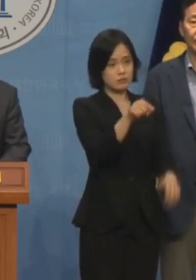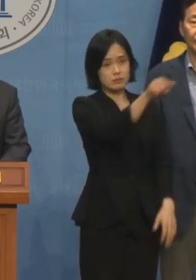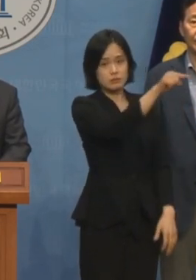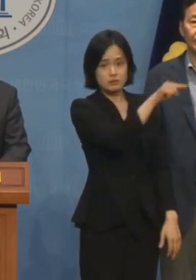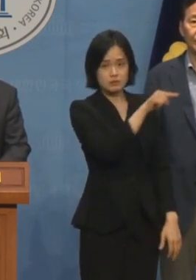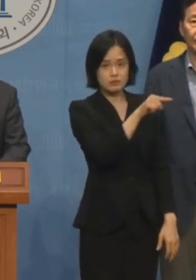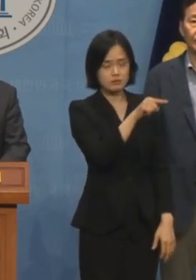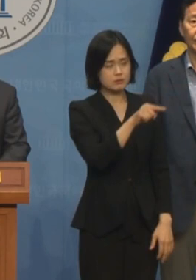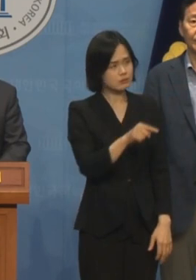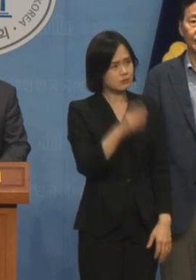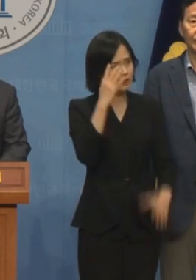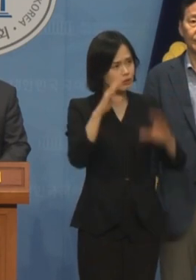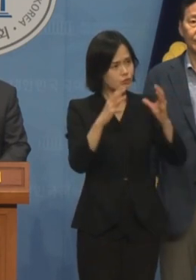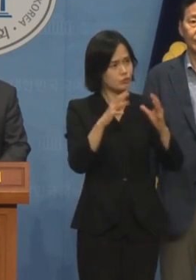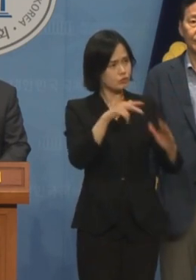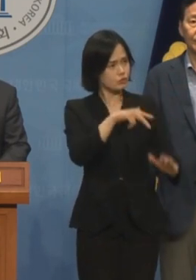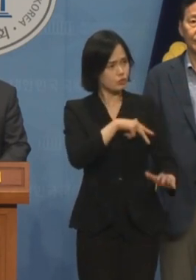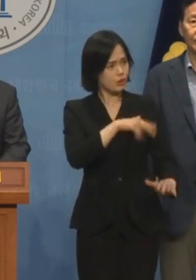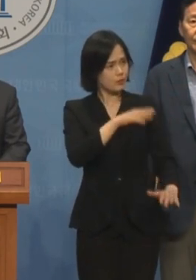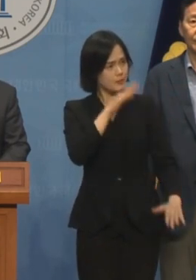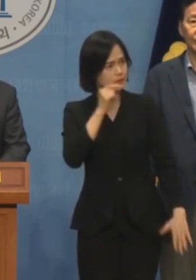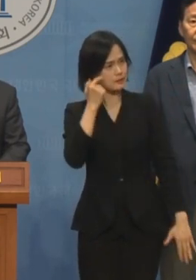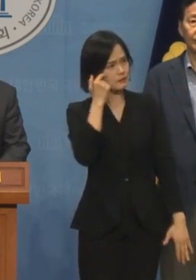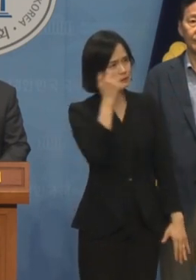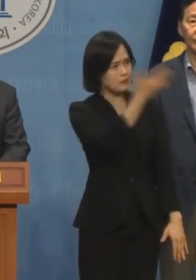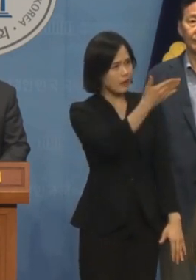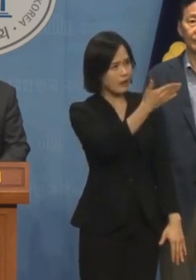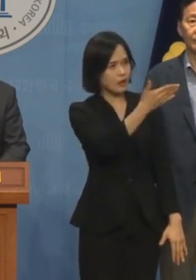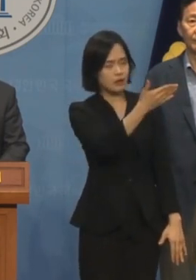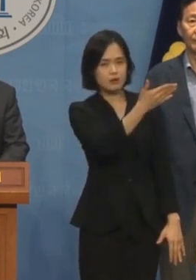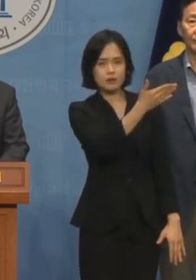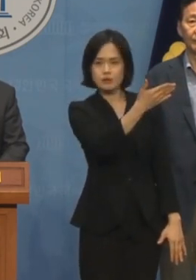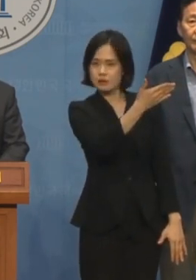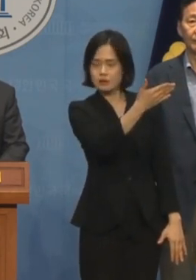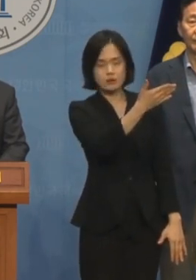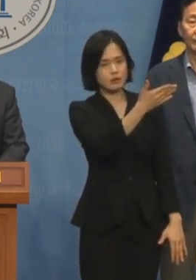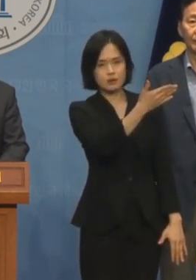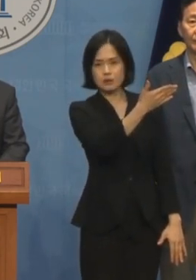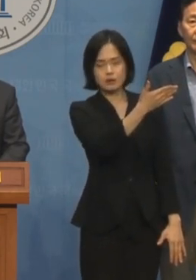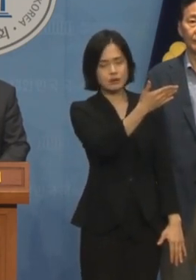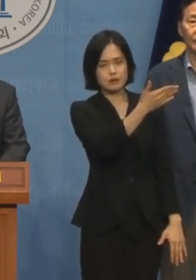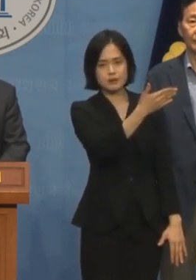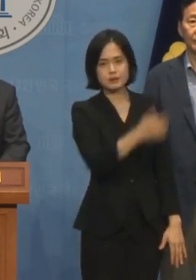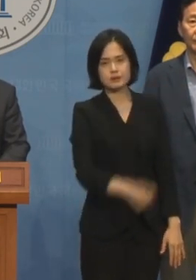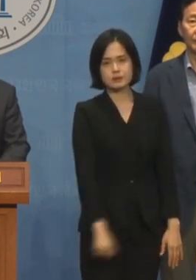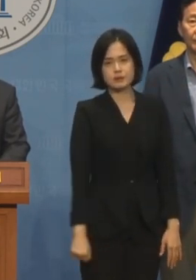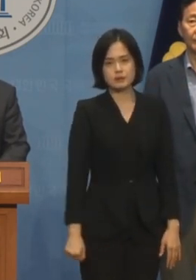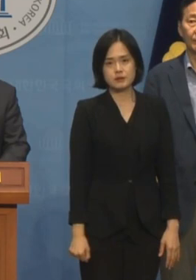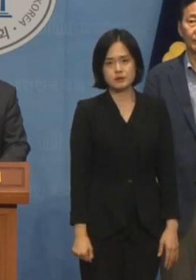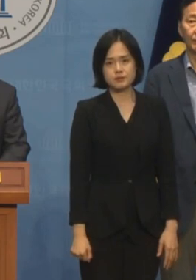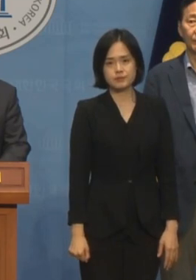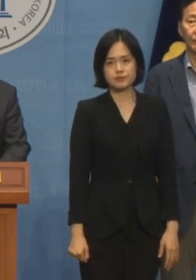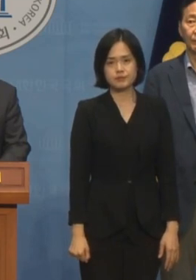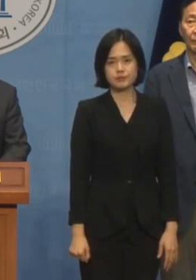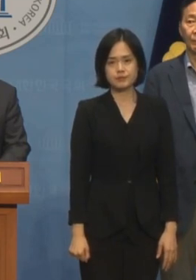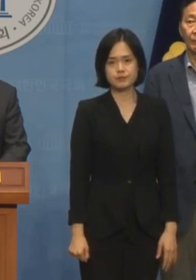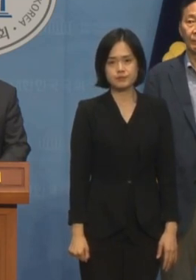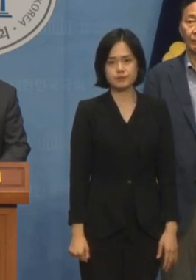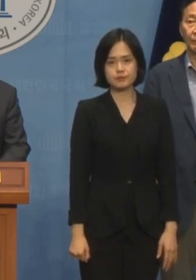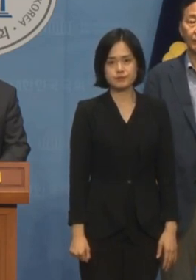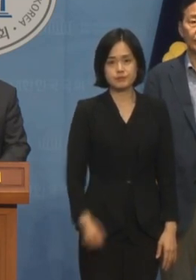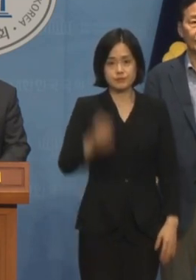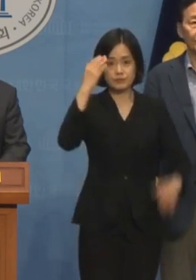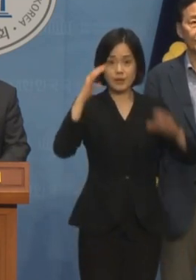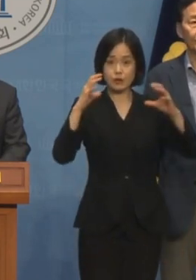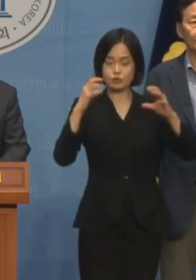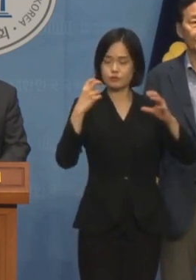국회의원이 맞는지 눈과 귀를 의심하지 않을 수 없었습니다. 어떠한 경우도